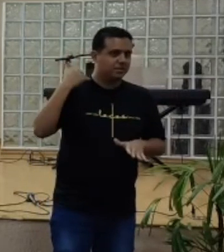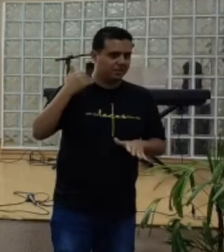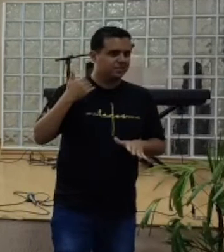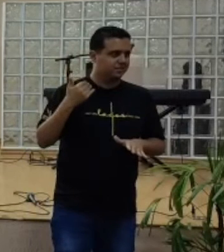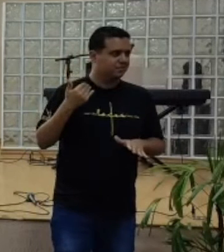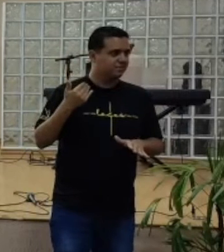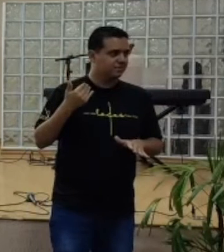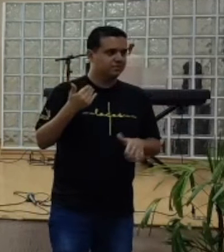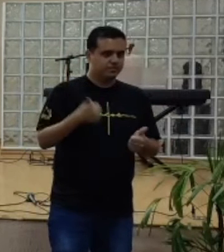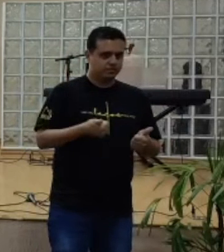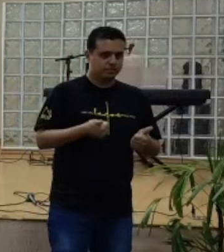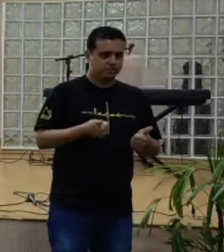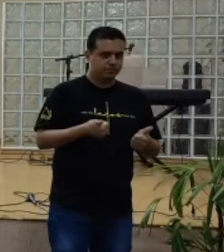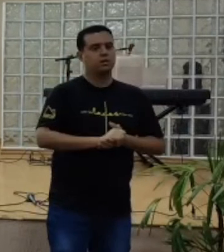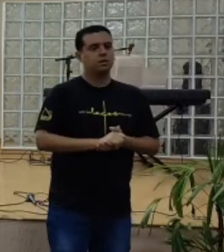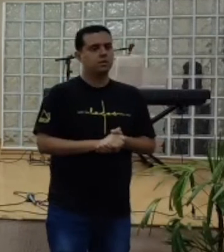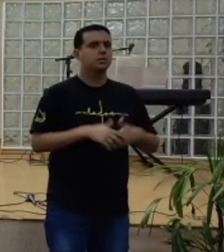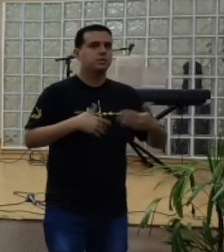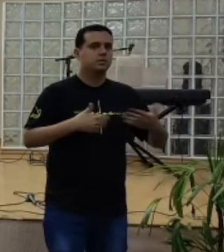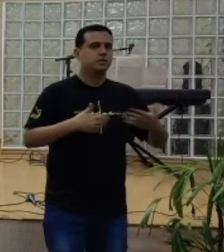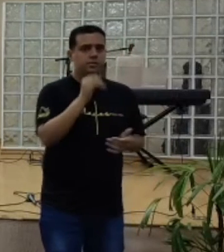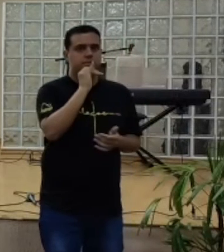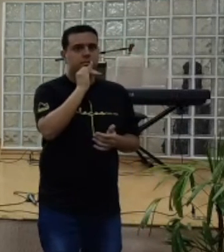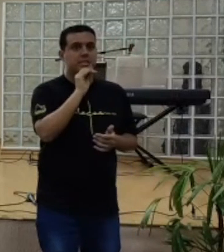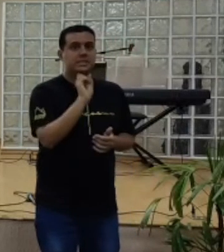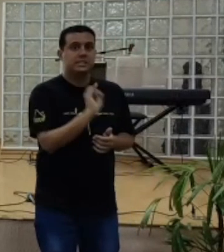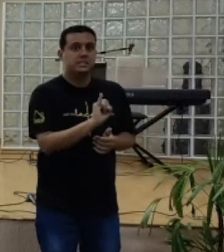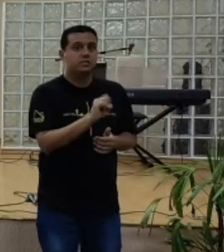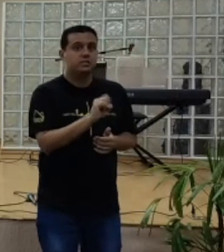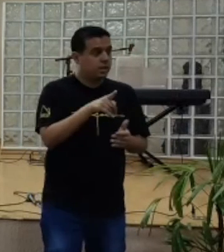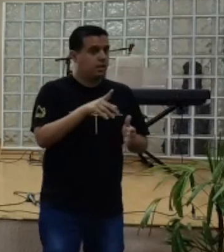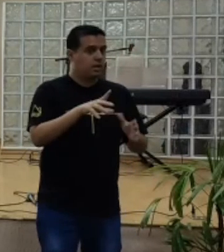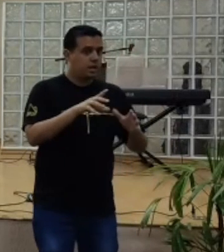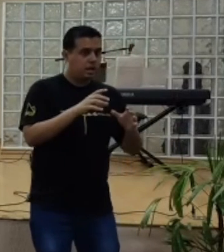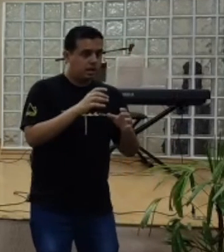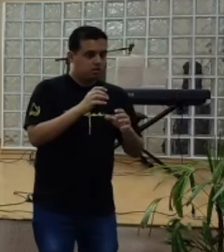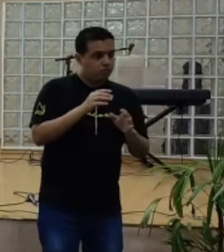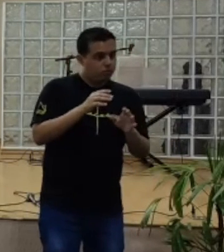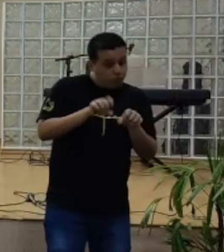vai funcionando? Se você passar de ano na escola, eu te dou uma bike.